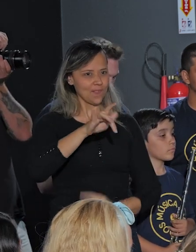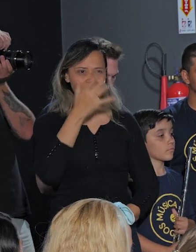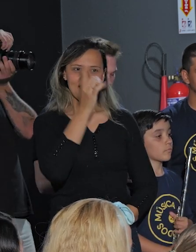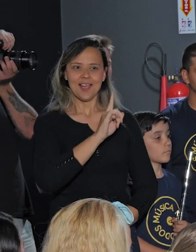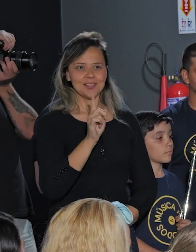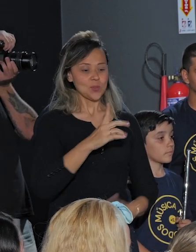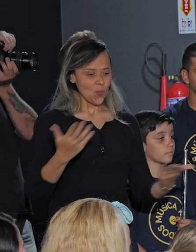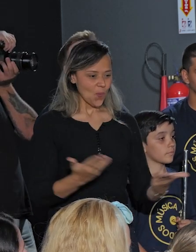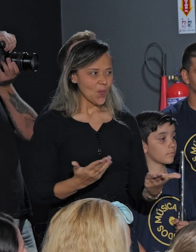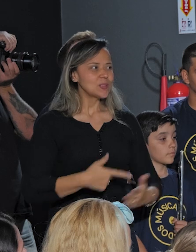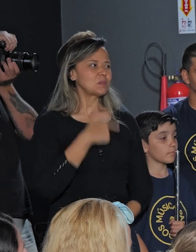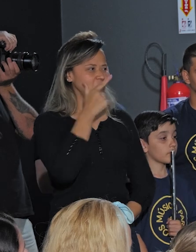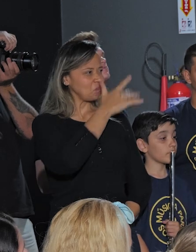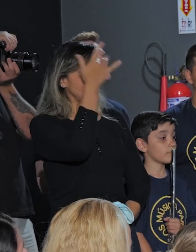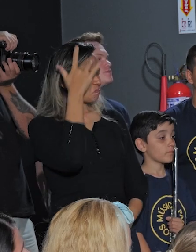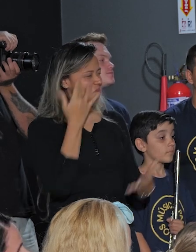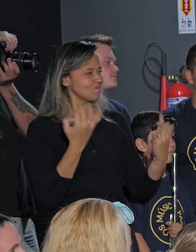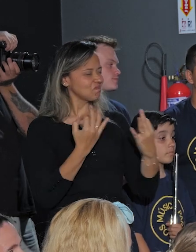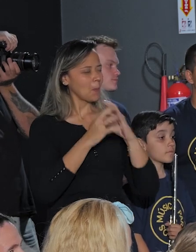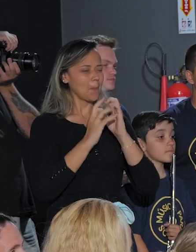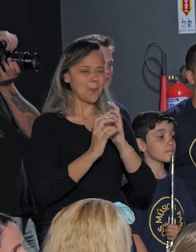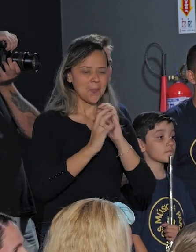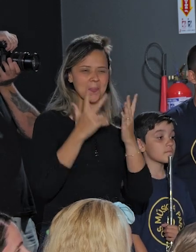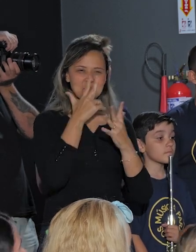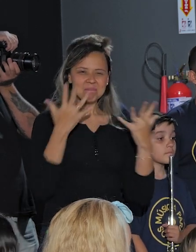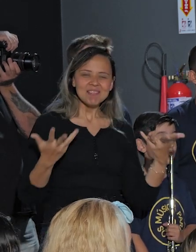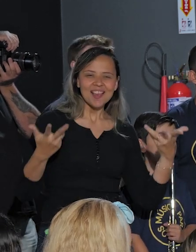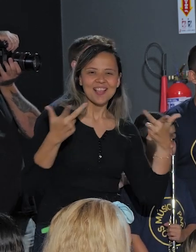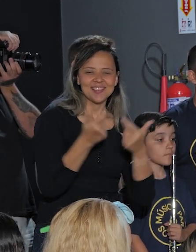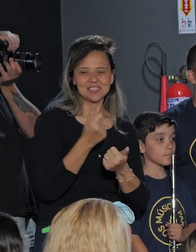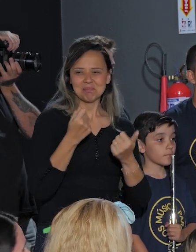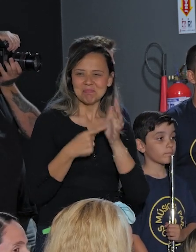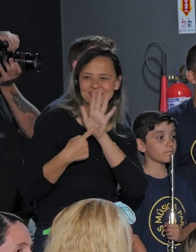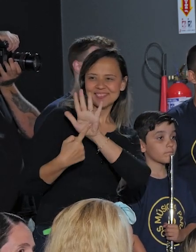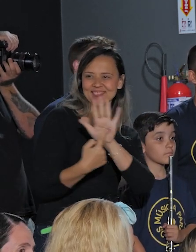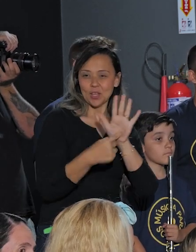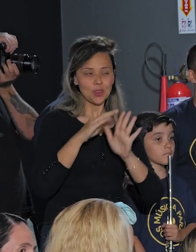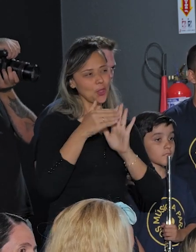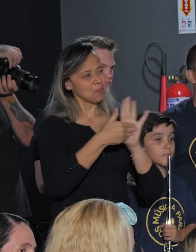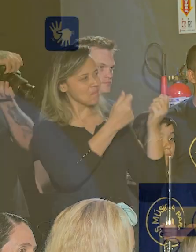fáceis. E hoje, o pessoal vindo aqui e fazendo essa belíssima apresentação. Então, estão